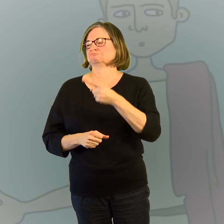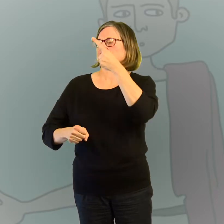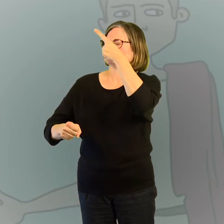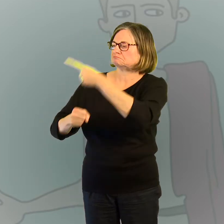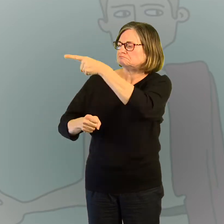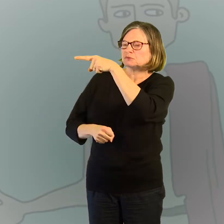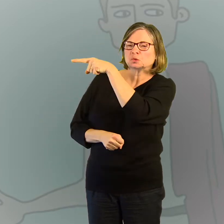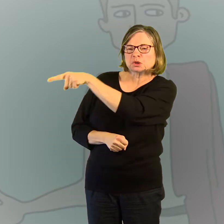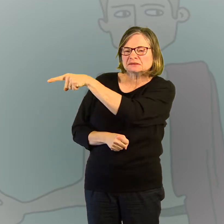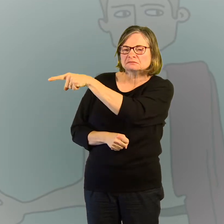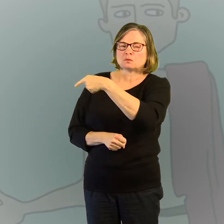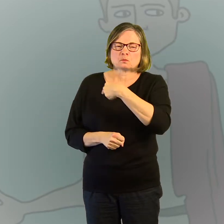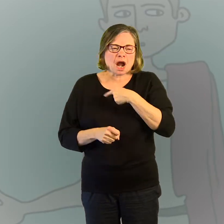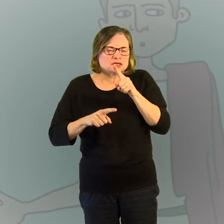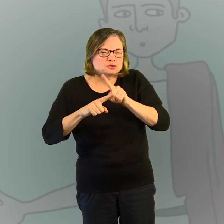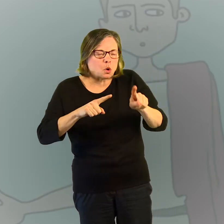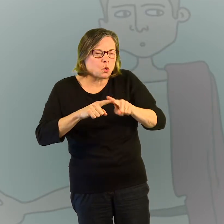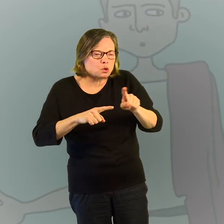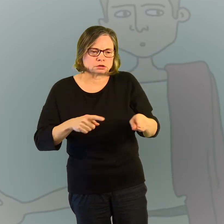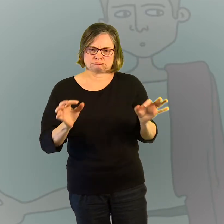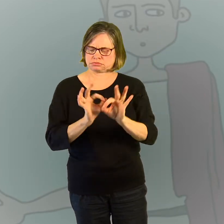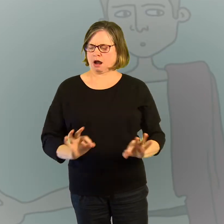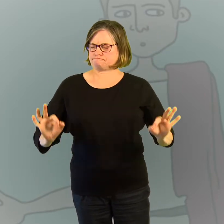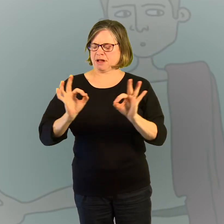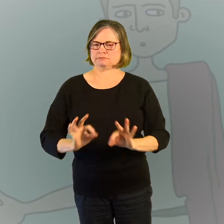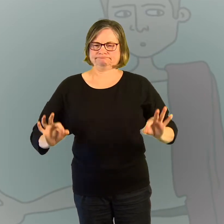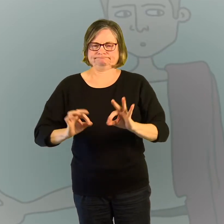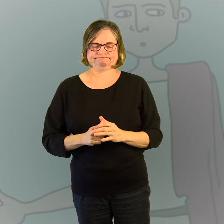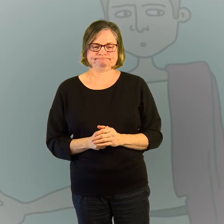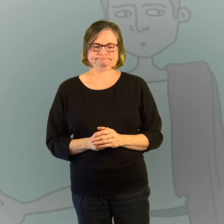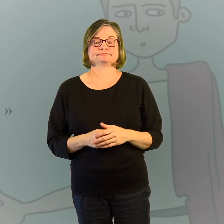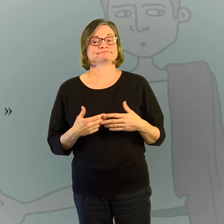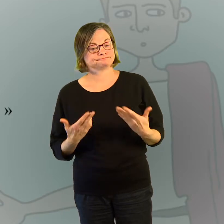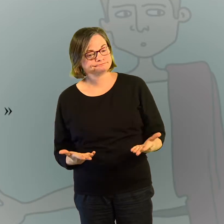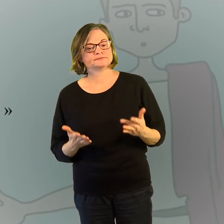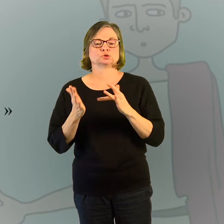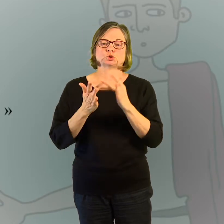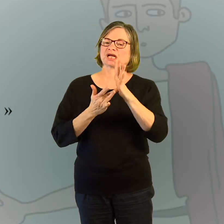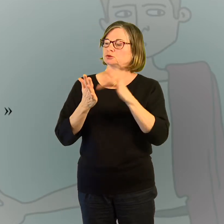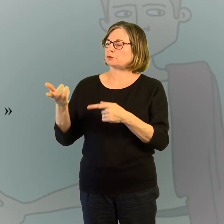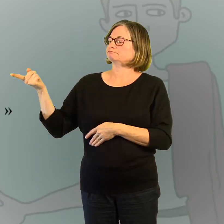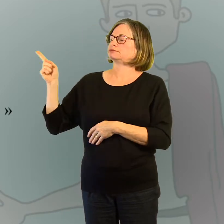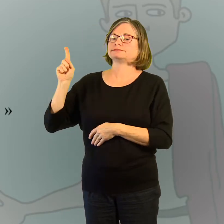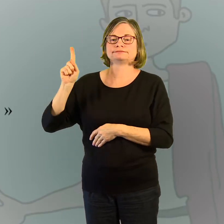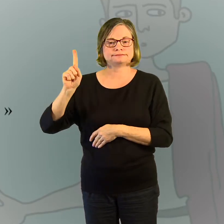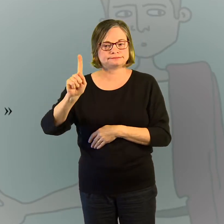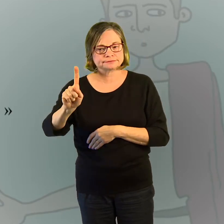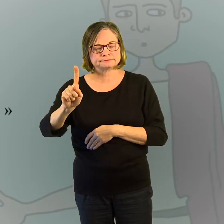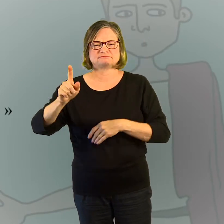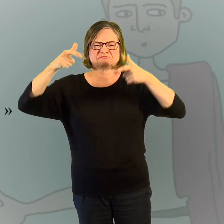Ainsi, vous comprendrez que je ne trouve aucune raison de le condamner. » Alors Jésus sort. Il